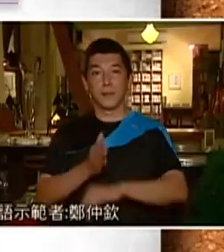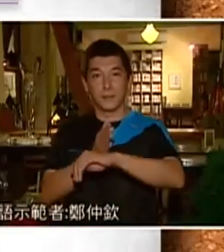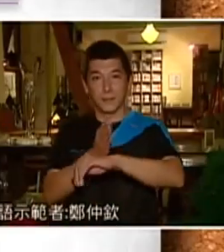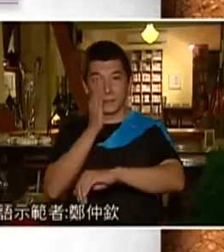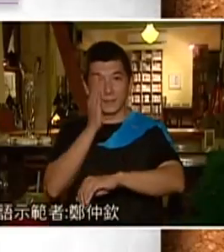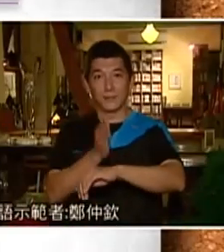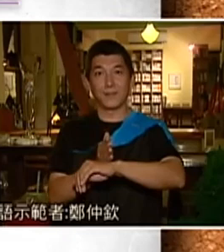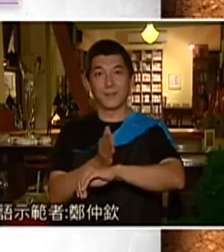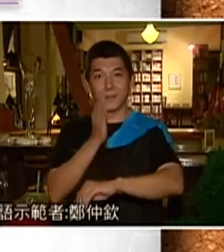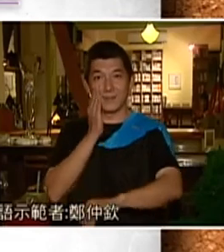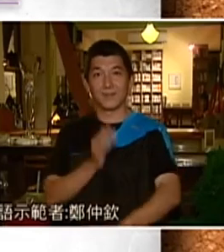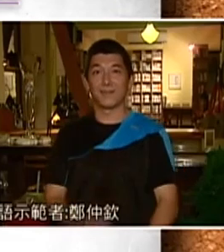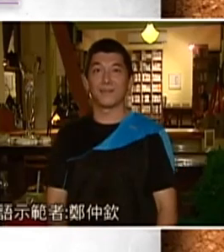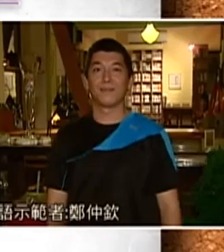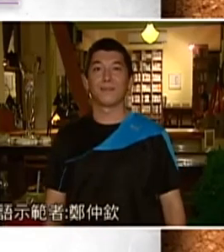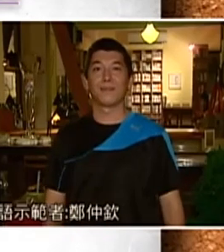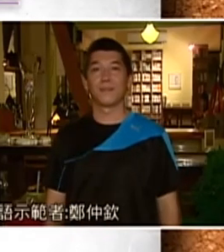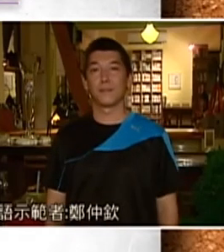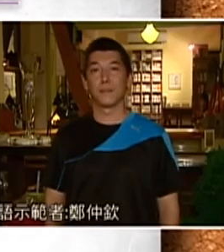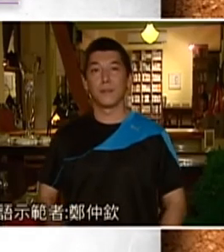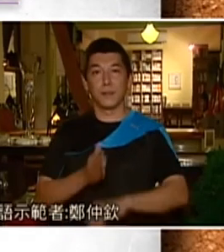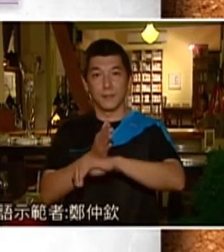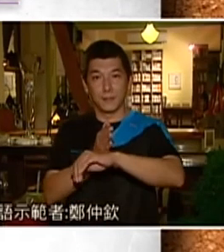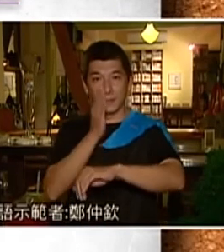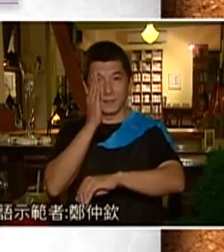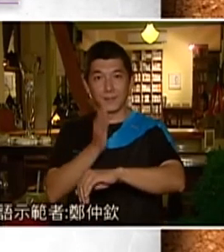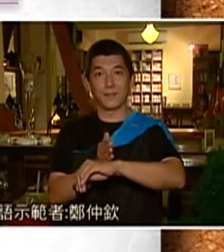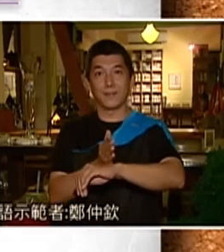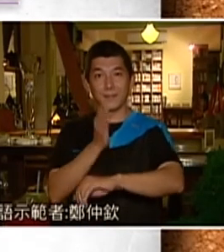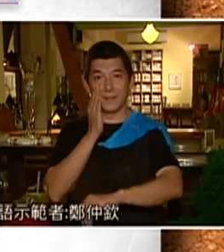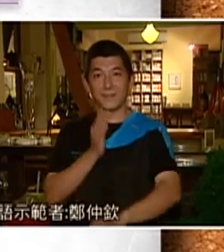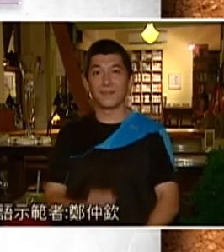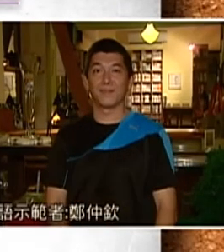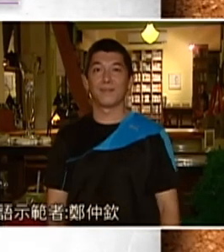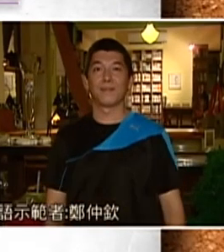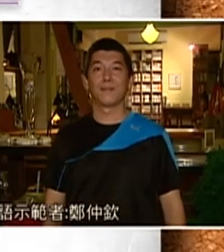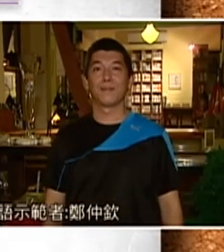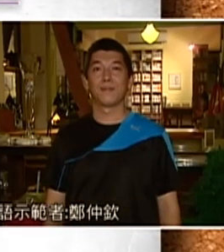南部手语的谢谢，是一手手指并拢，翘手背。